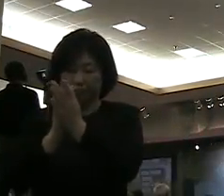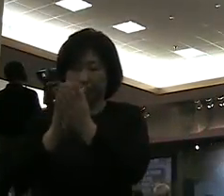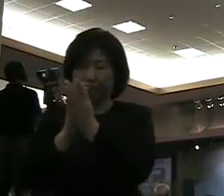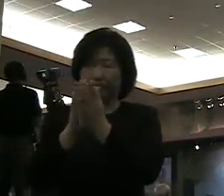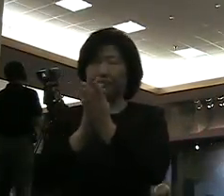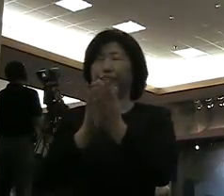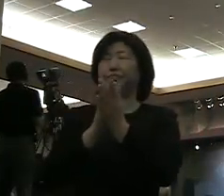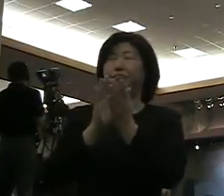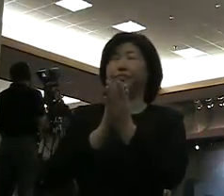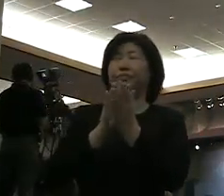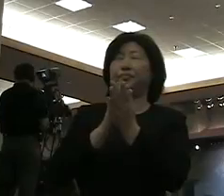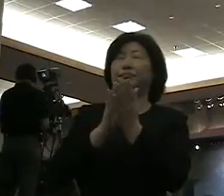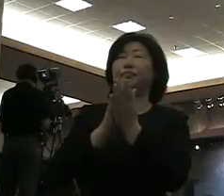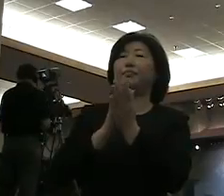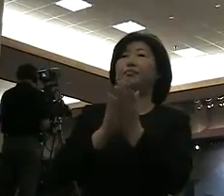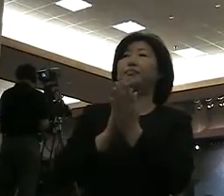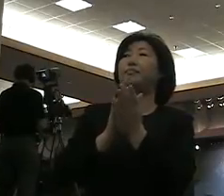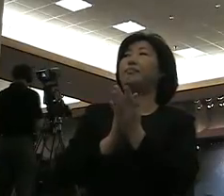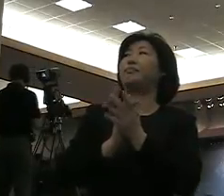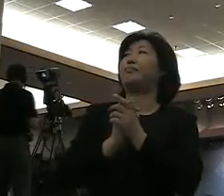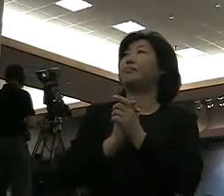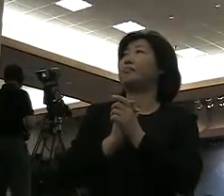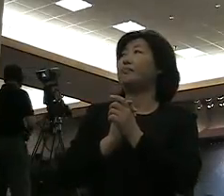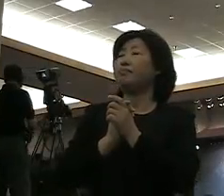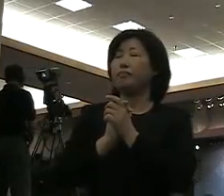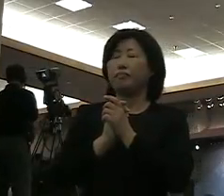Praise you, Jesus.